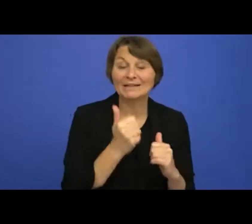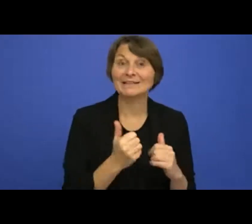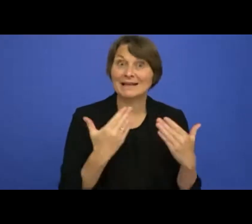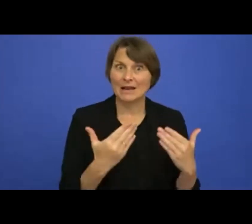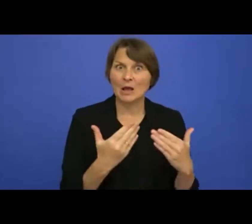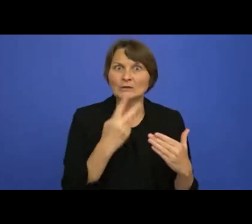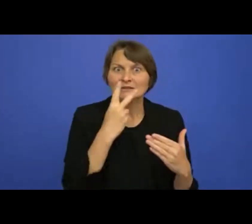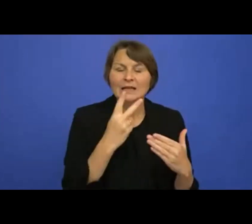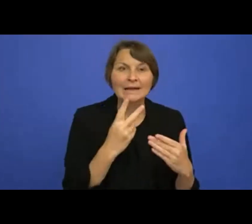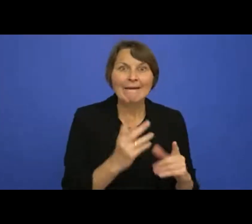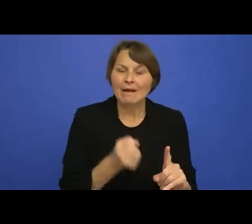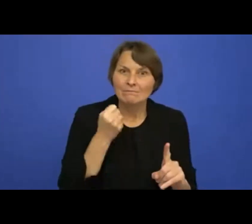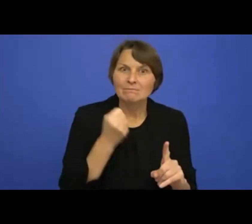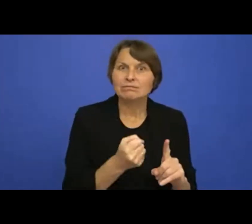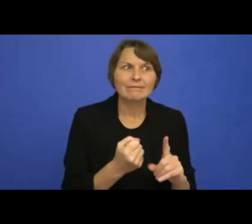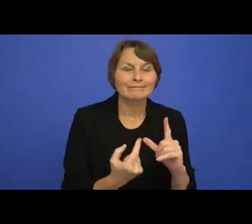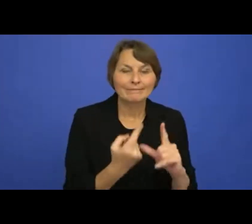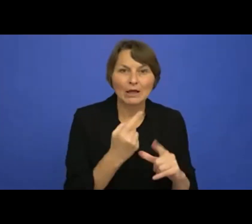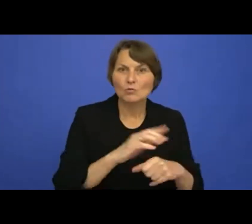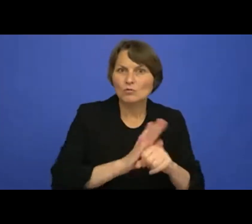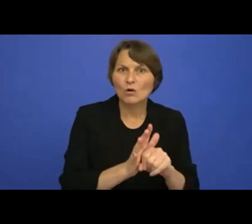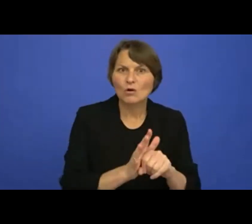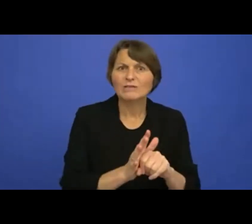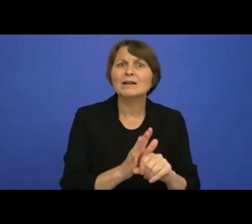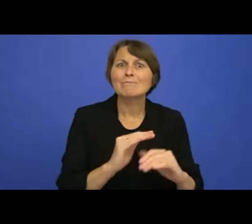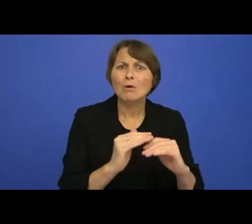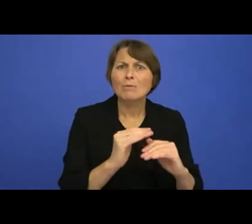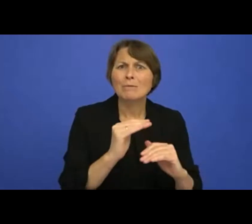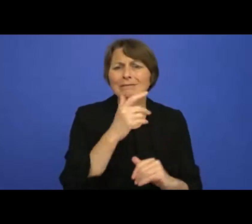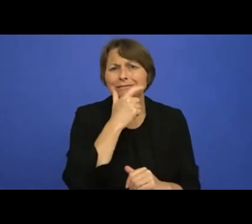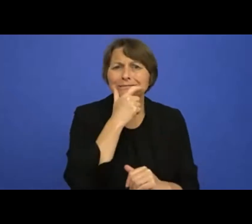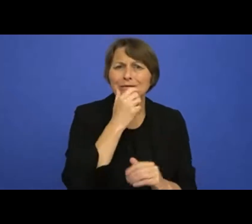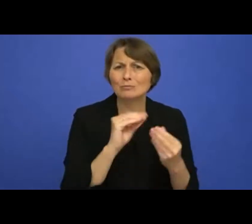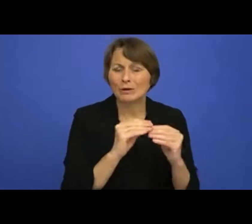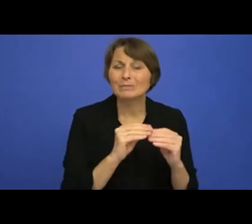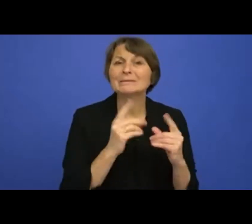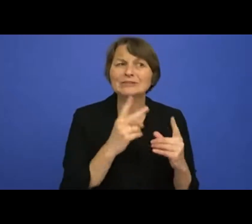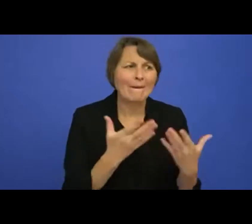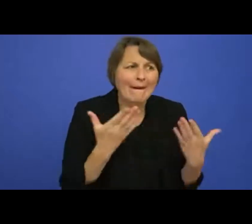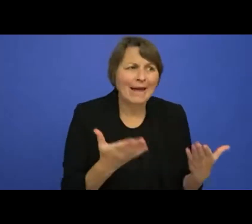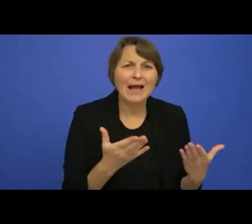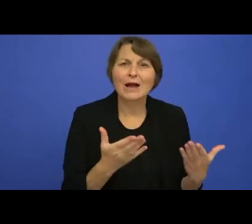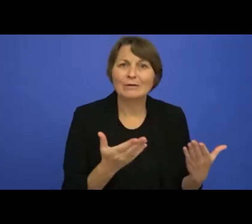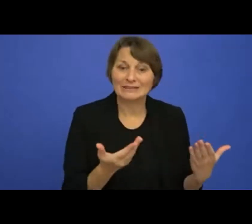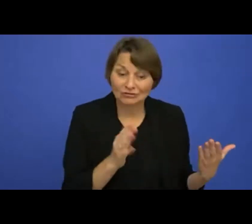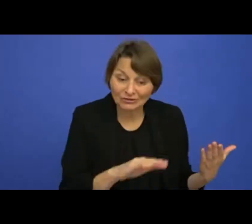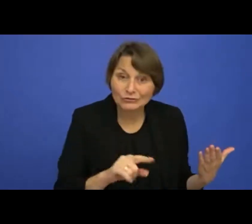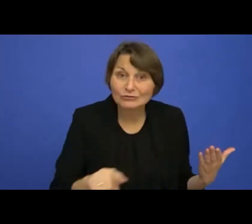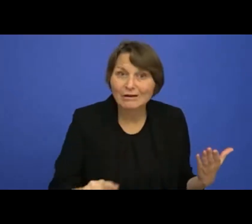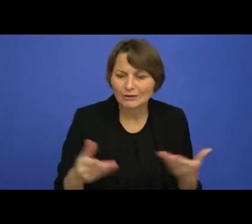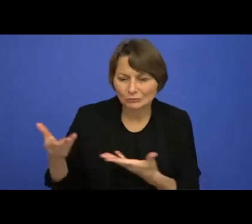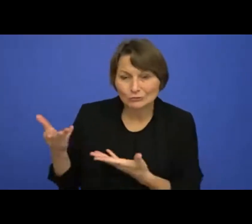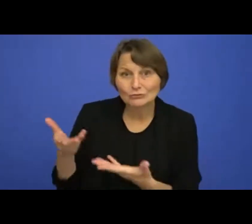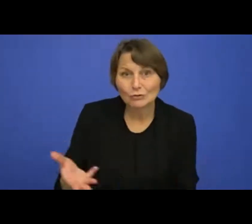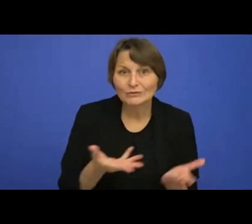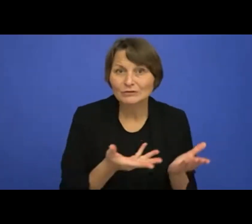a fait peser une pression encore plus importante sur les ressources internationales et a eu des conséquences terribles sur les familles, sur les